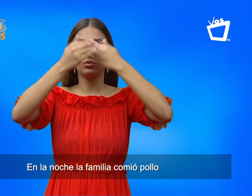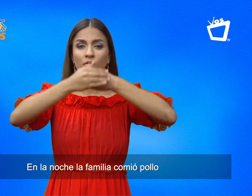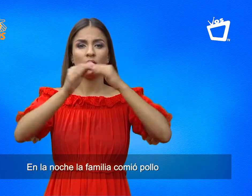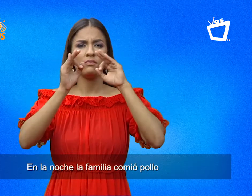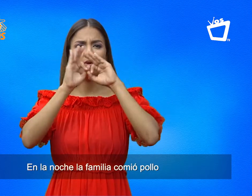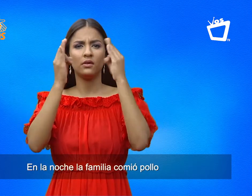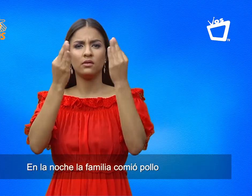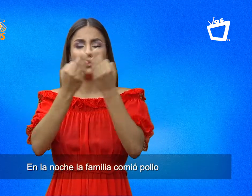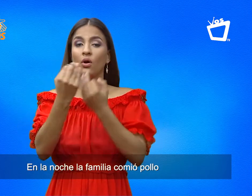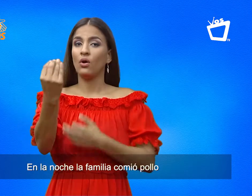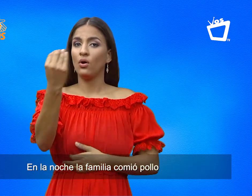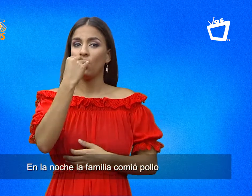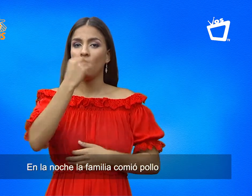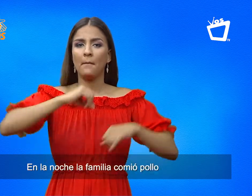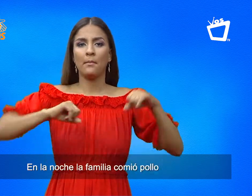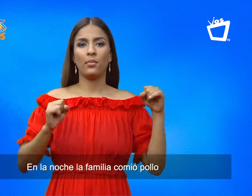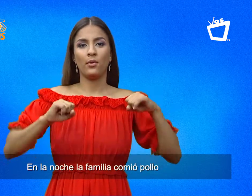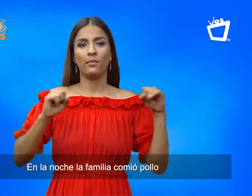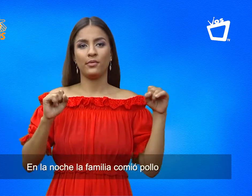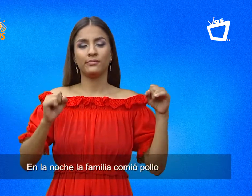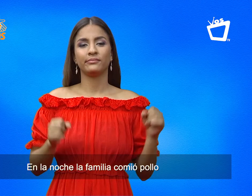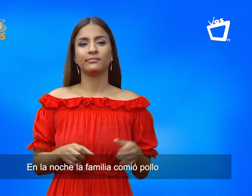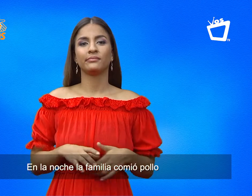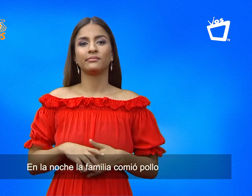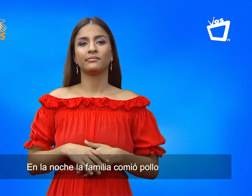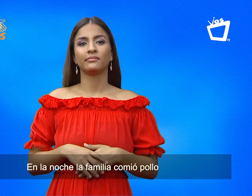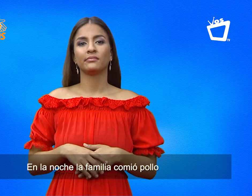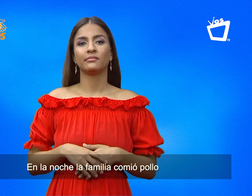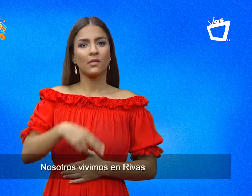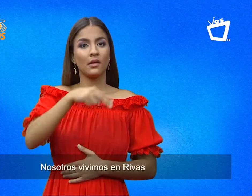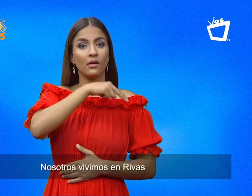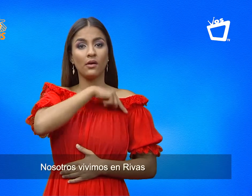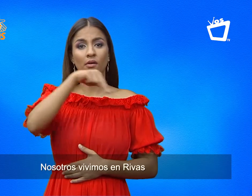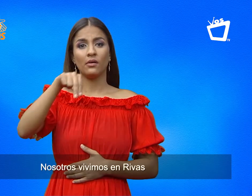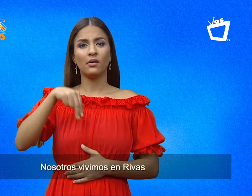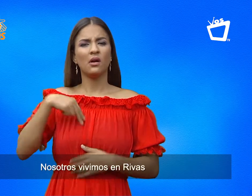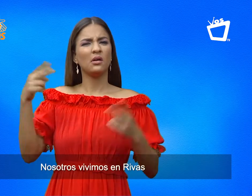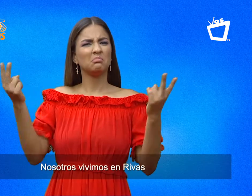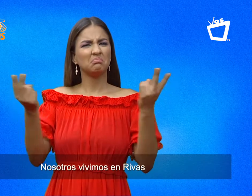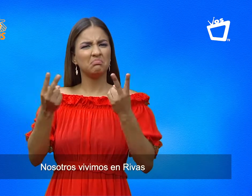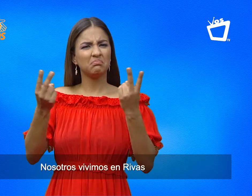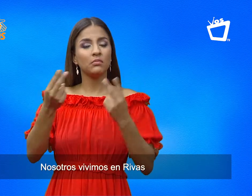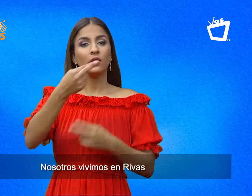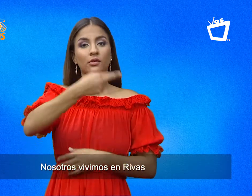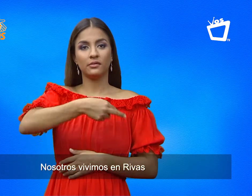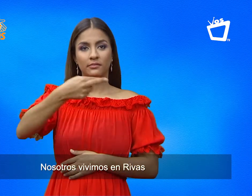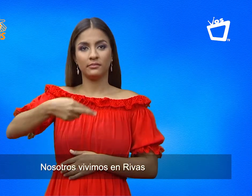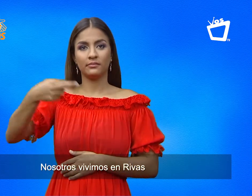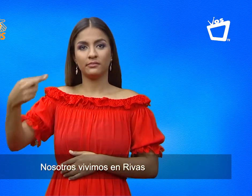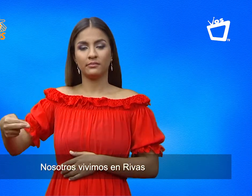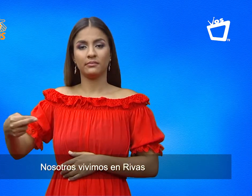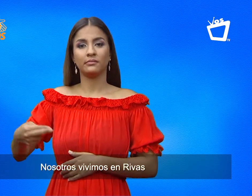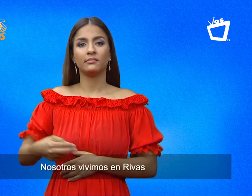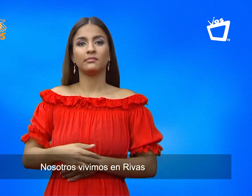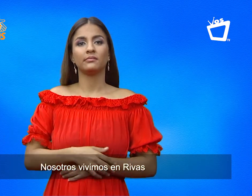en la noche la familia comió pollo nosotros vivimos arribas